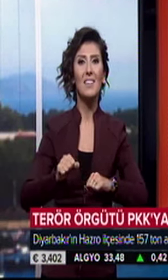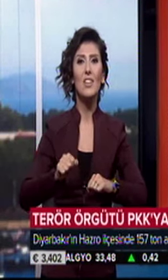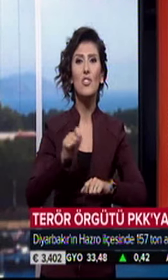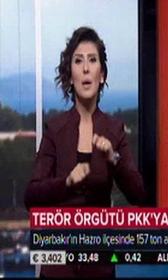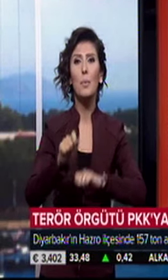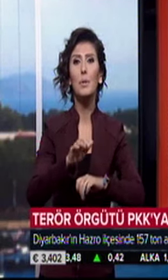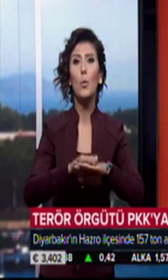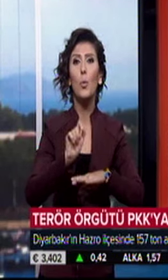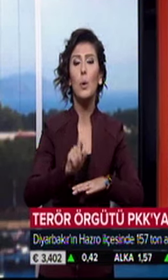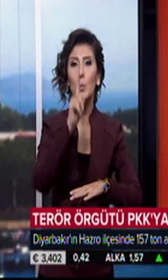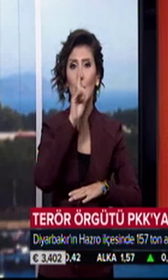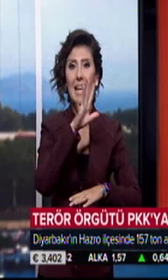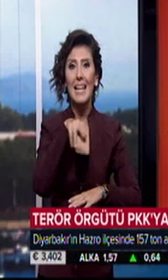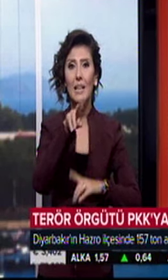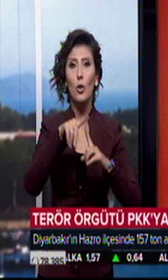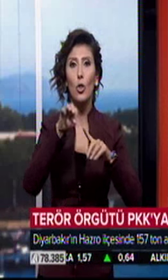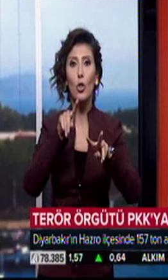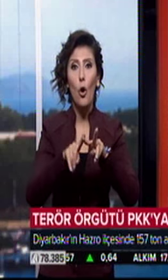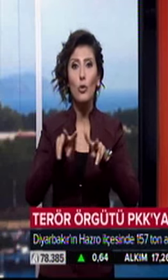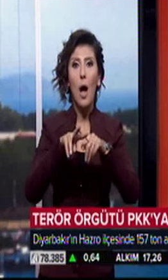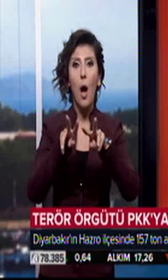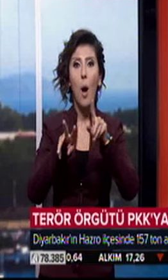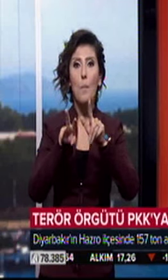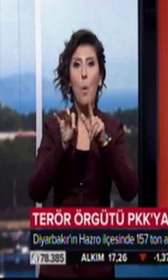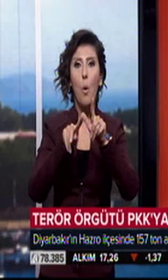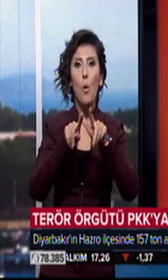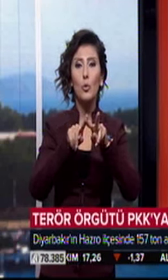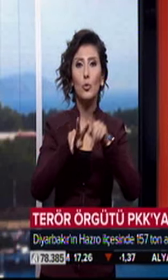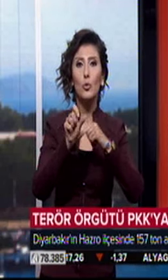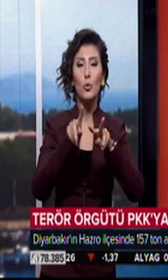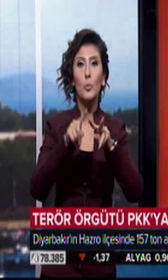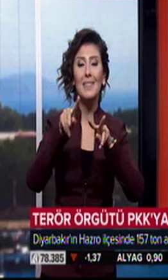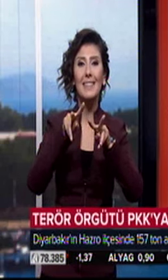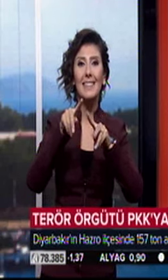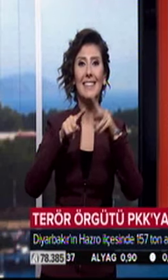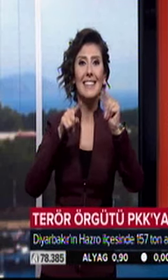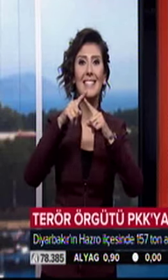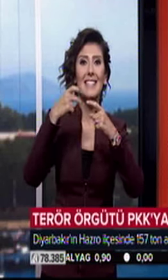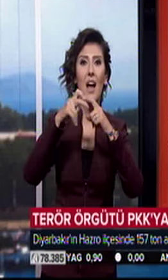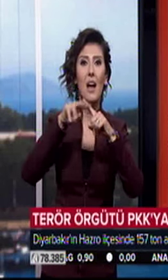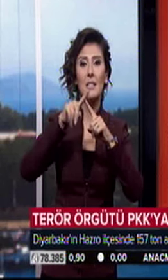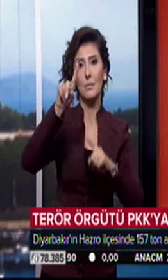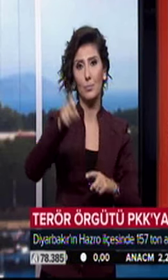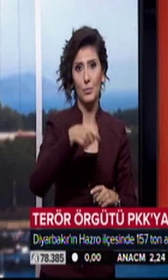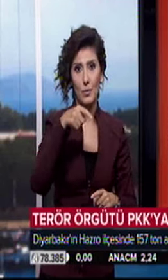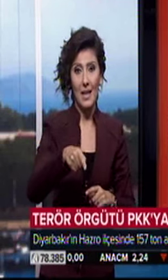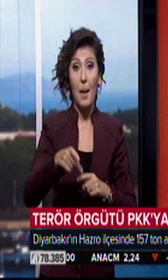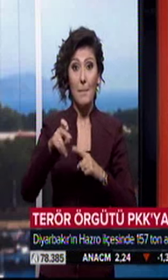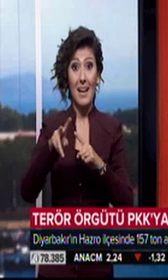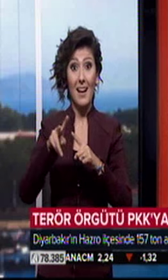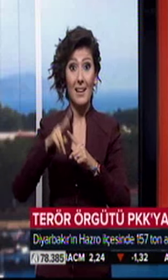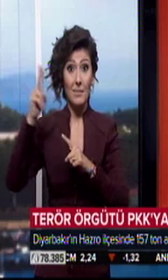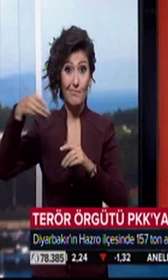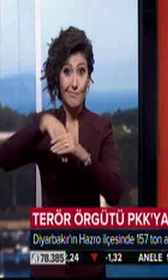157 ton amonyum nitrat ele geçirildi. Kulp ilçesinde ise PKK'lı teröristlerce tuzaklanmış iki patlayıcı